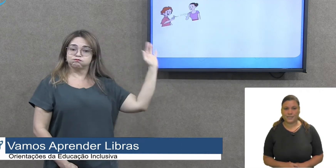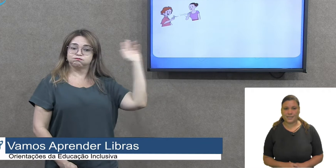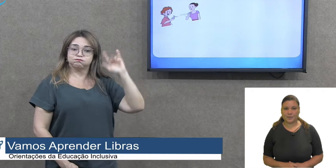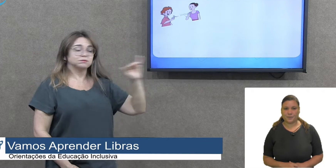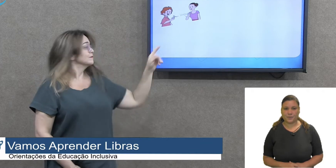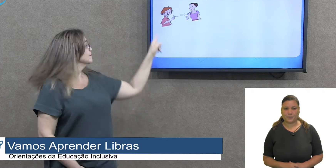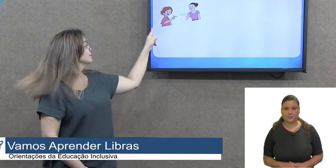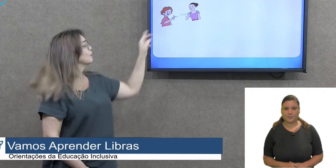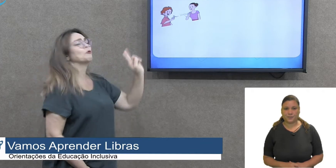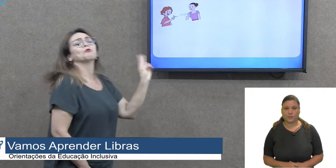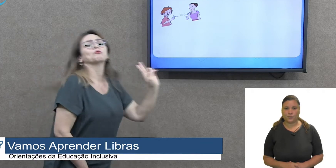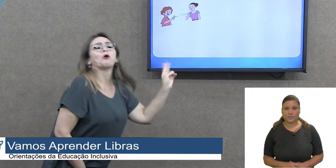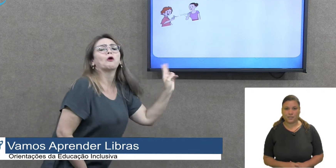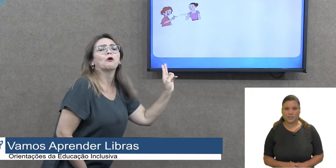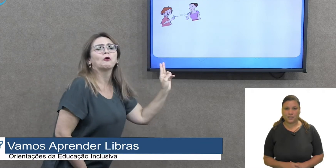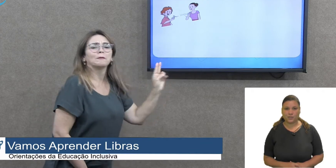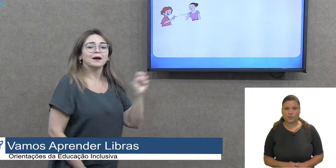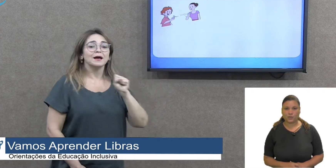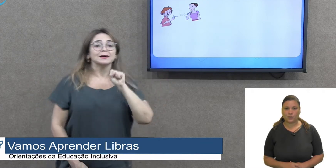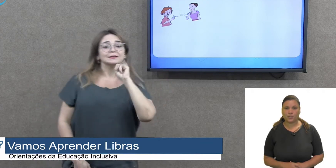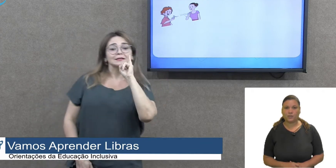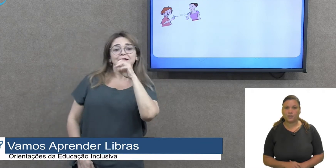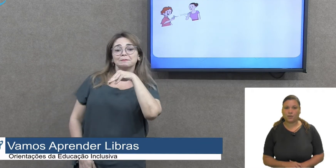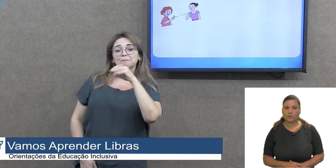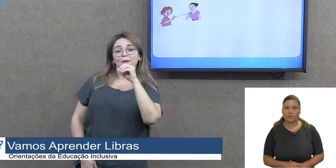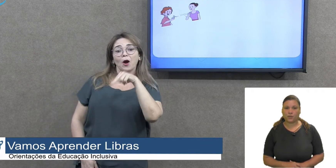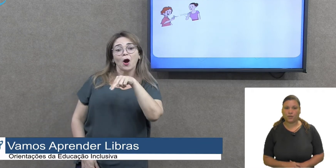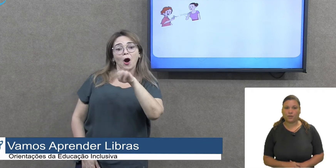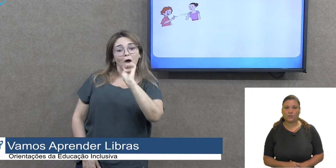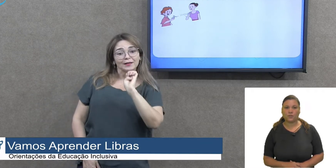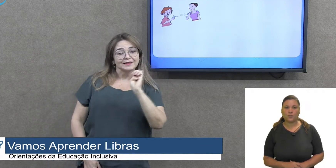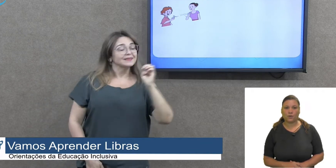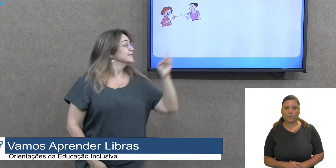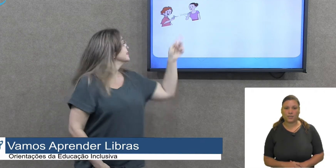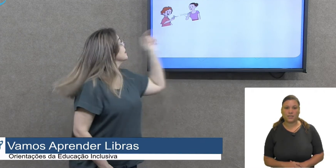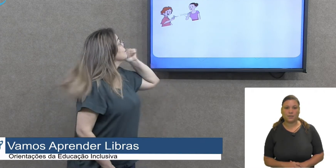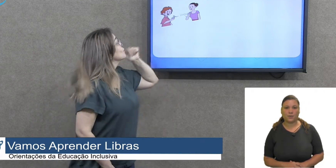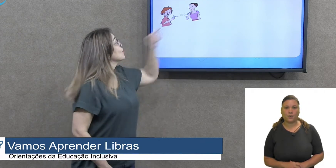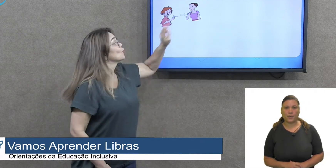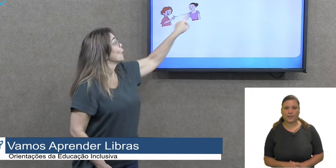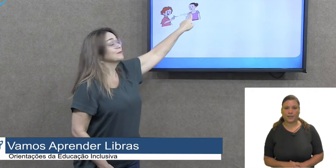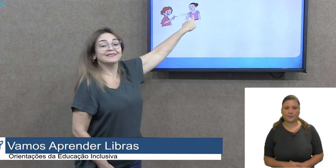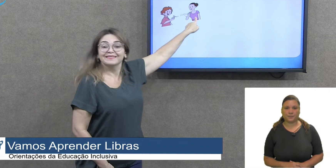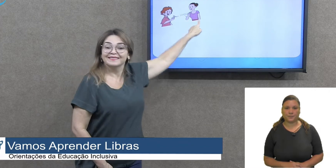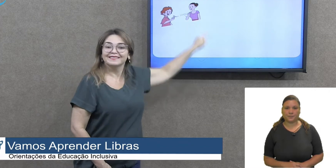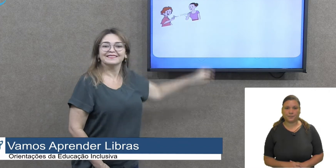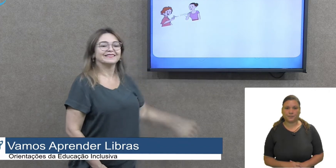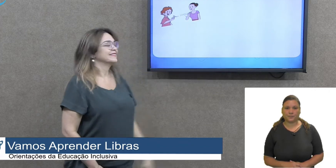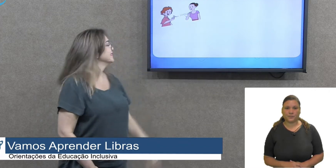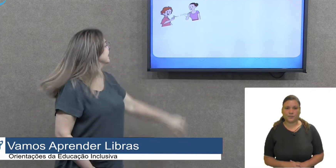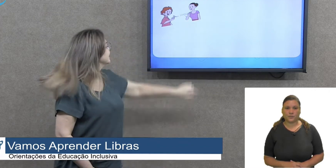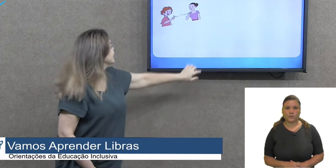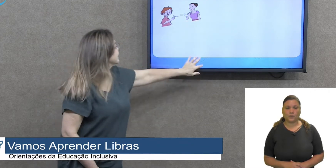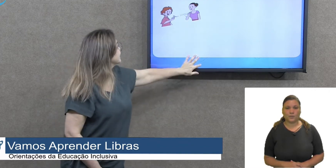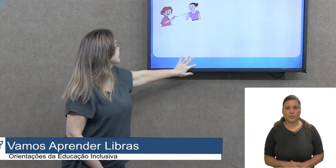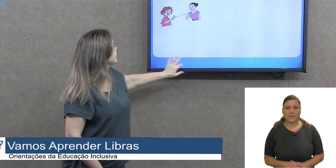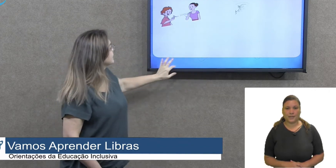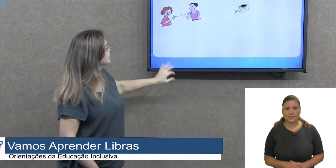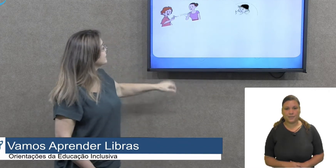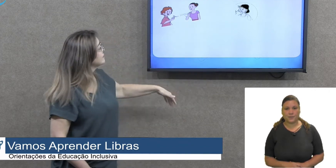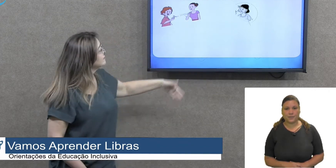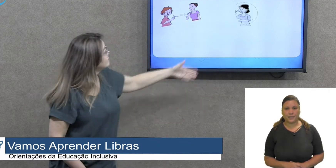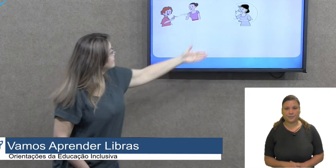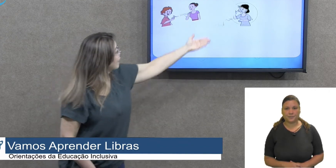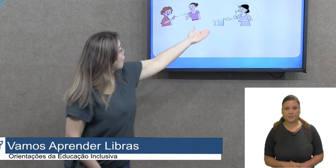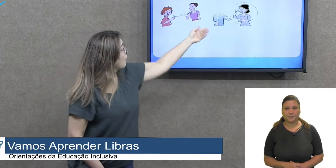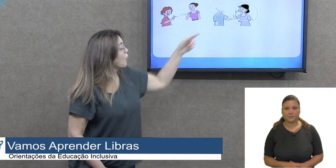Olha os exemplos. Usando a datilologia dos nomes. Olha, qual é o seu nome? Simone. O nome dela